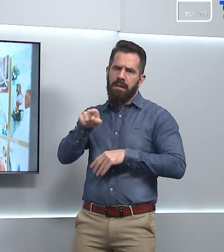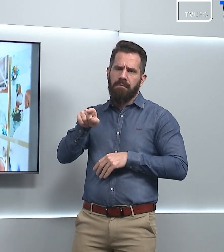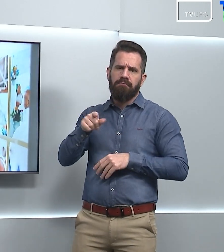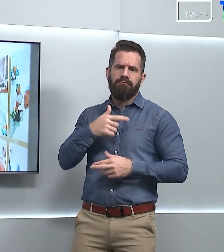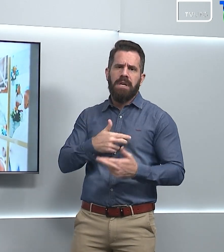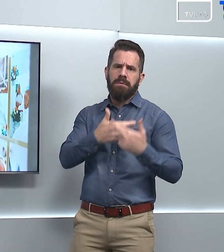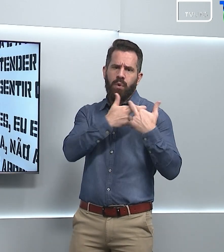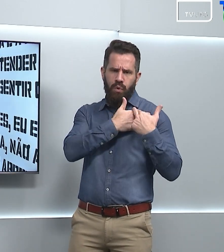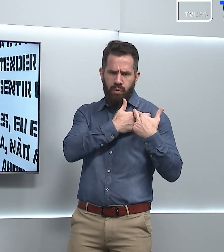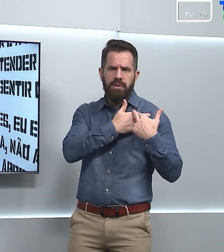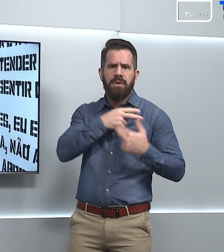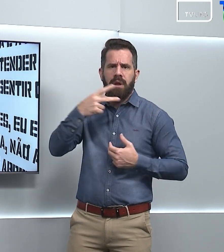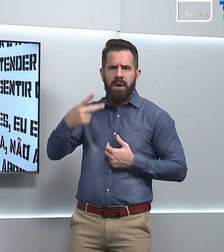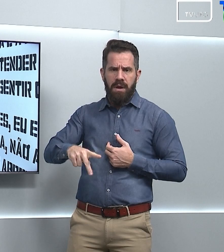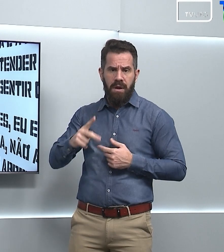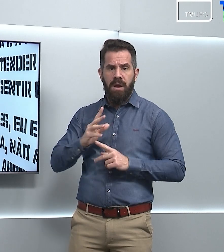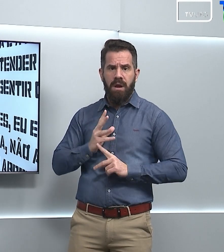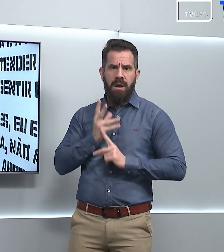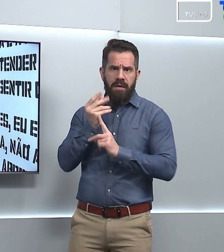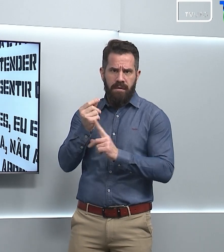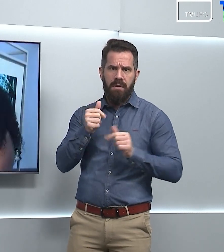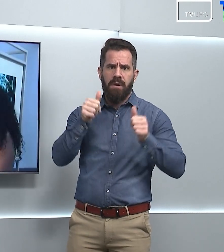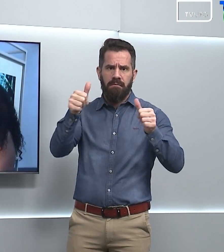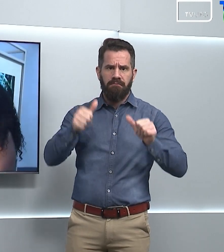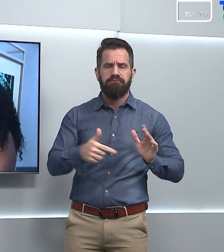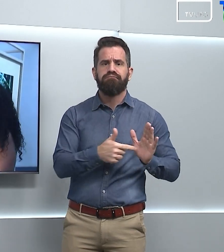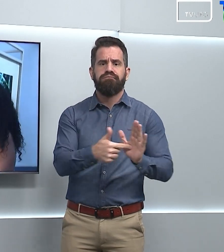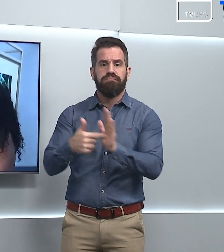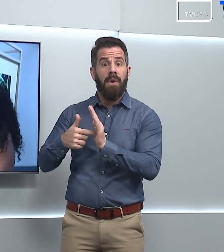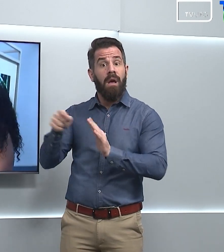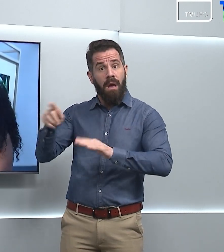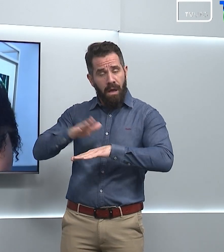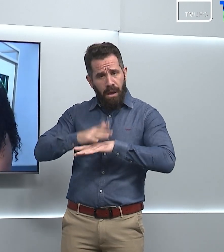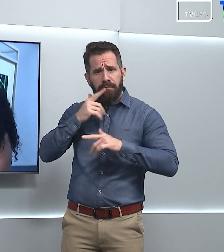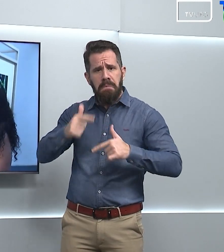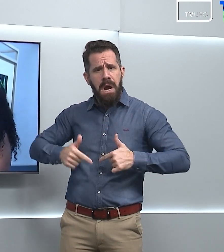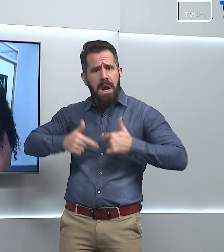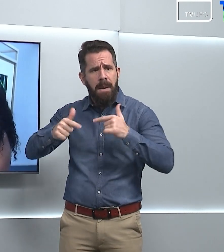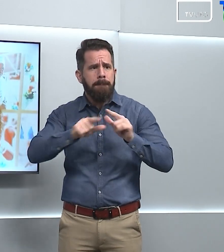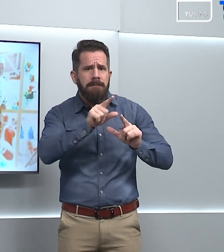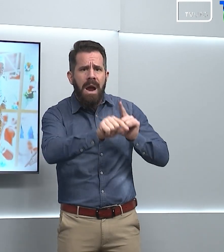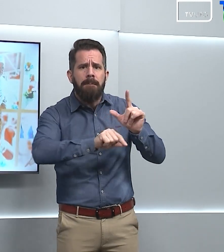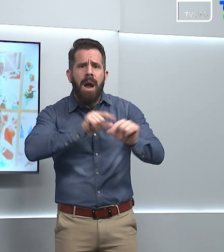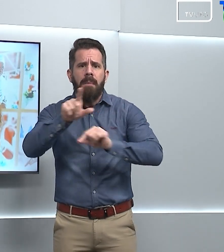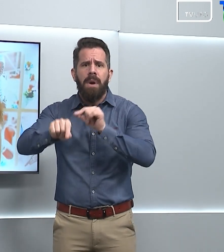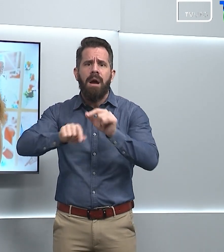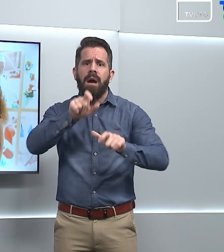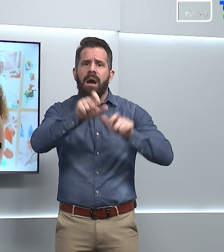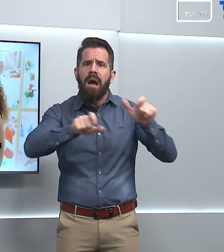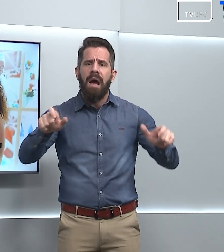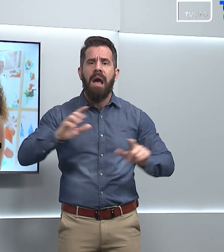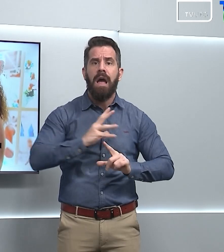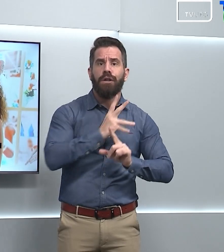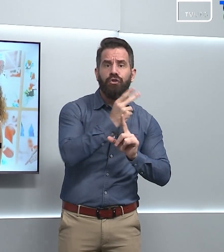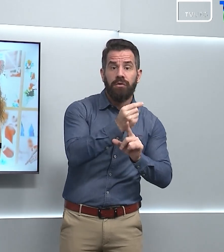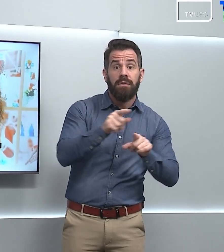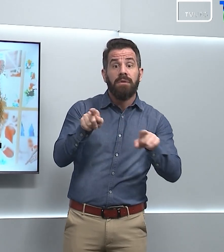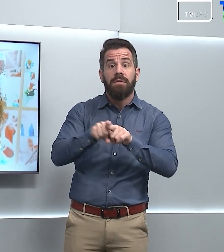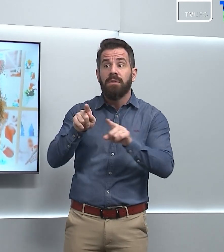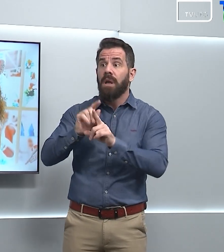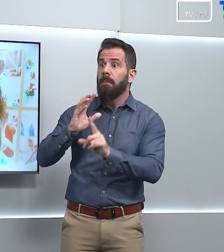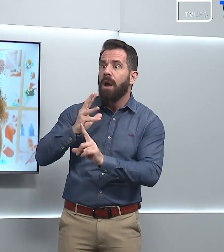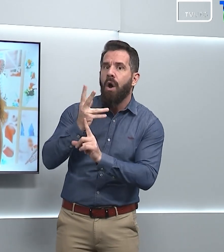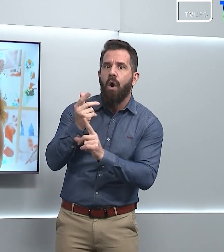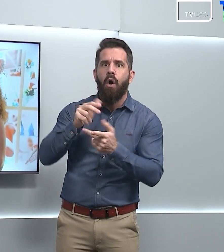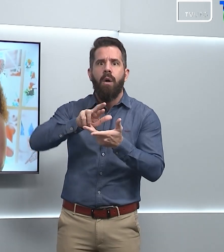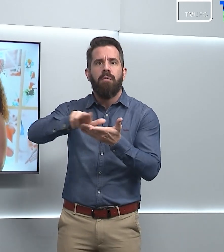exposição, participou ativamente da seleção dos artistas e das obras. Então, acho que é isso. Os artistas aqui em Goiânia,